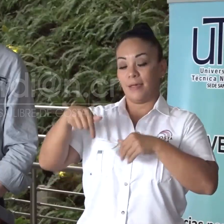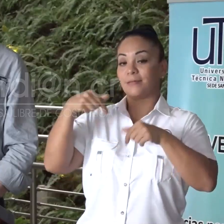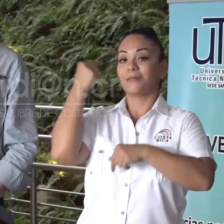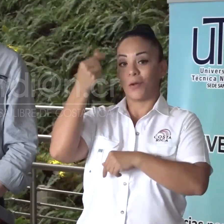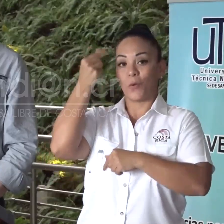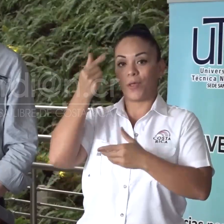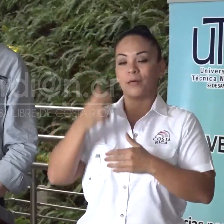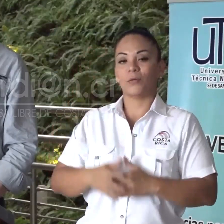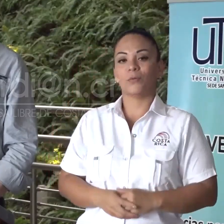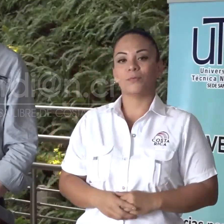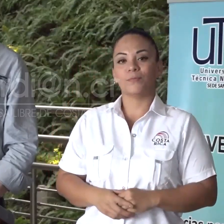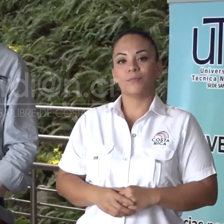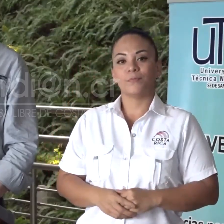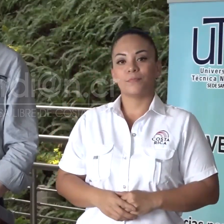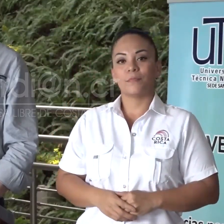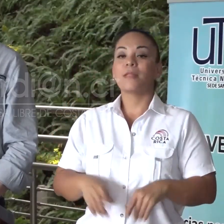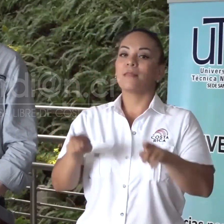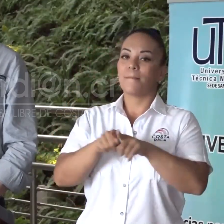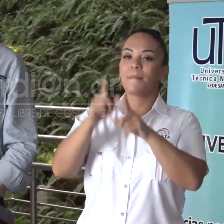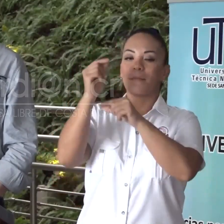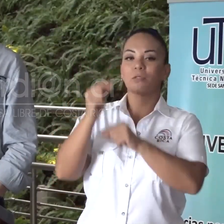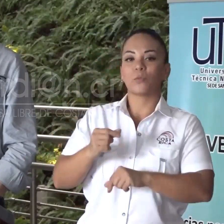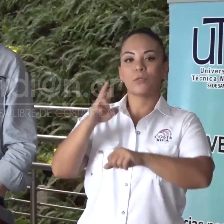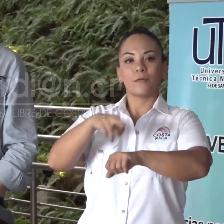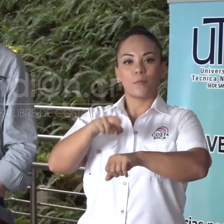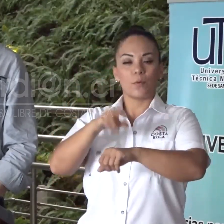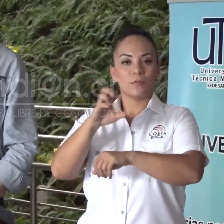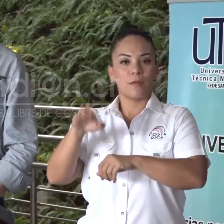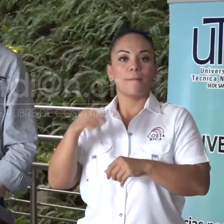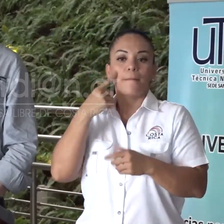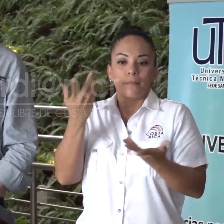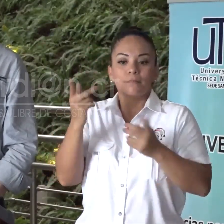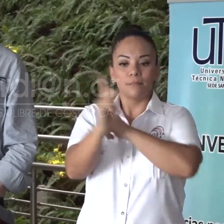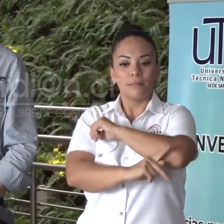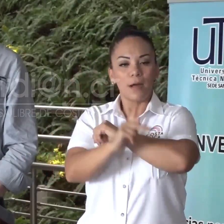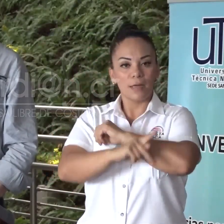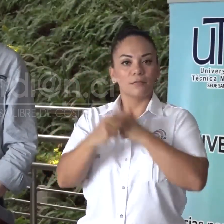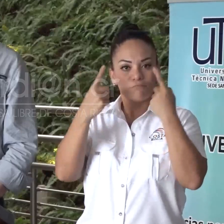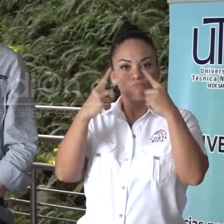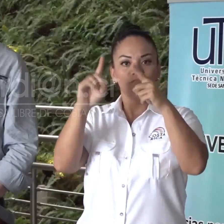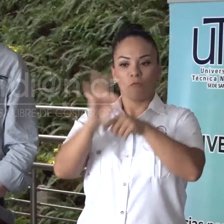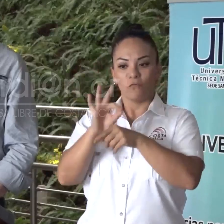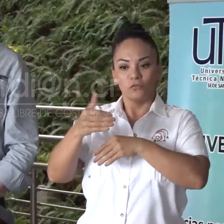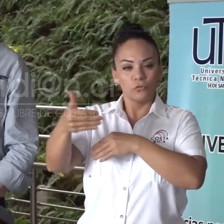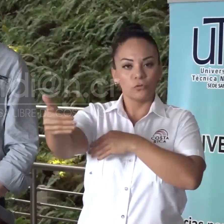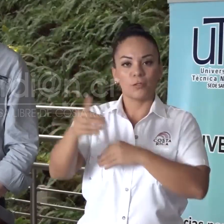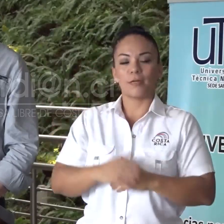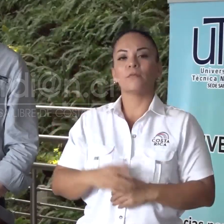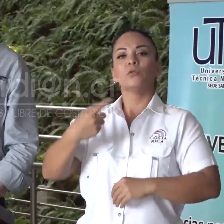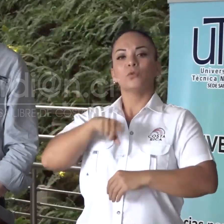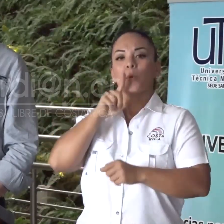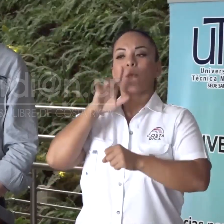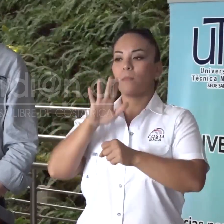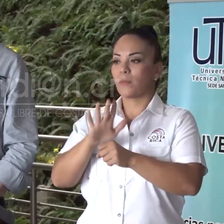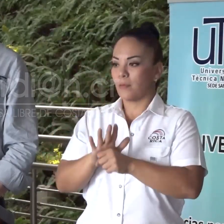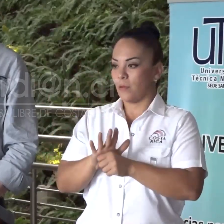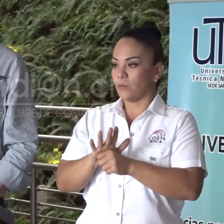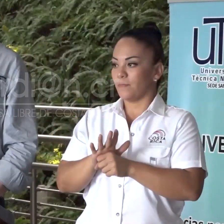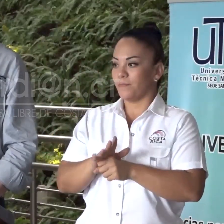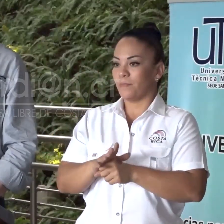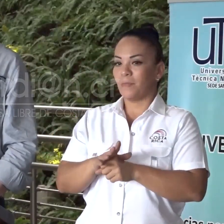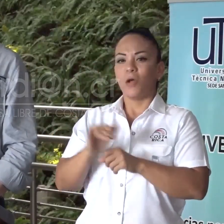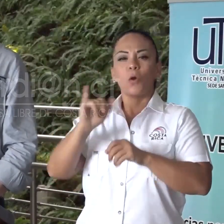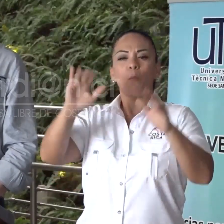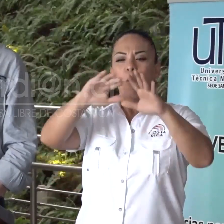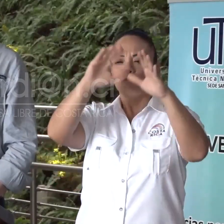administración, y el presupuesto de la República para que el país pueda funcionar. Muy comprometidos, se ve luz al final